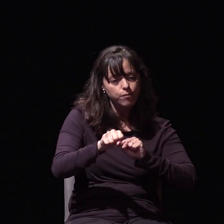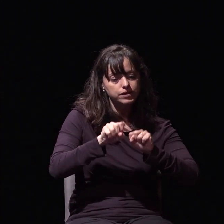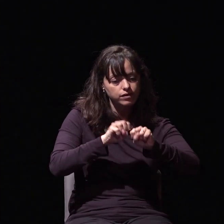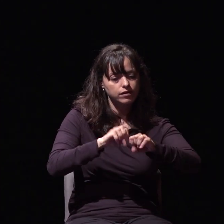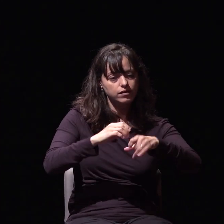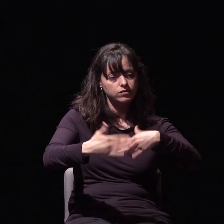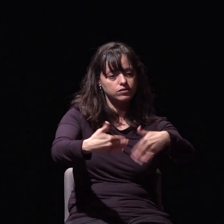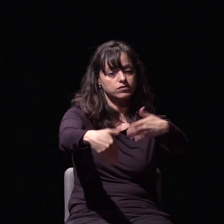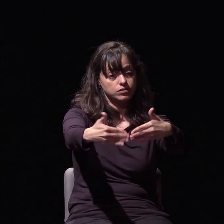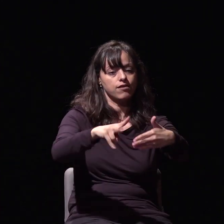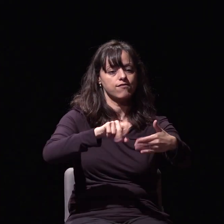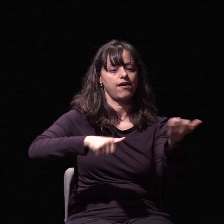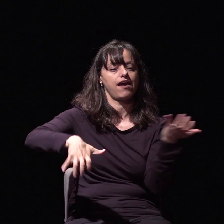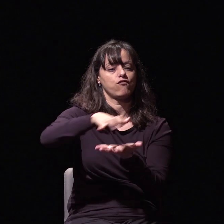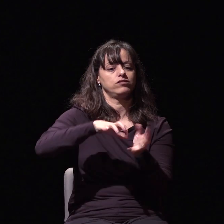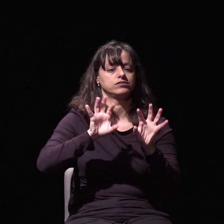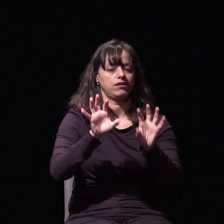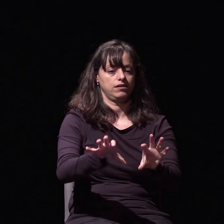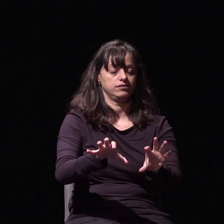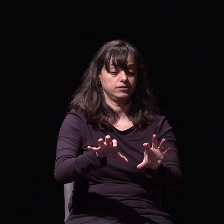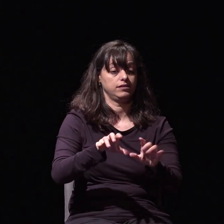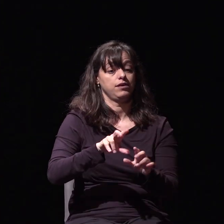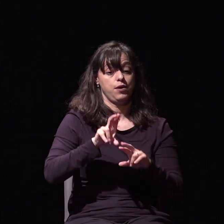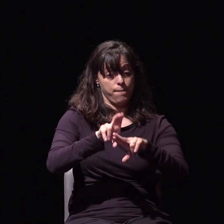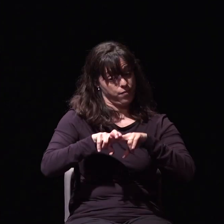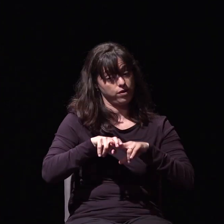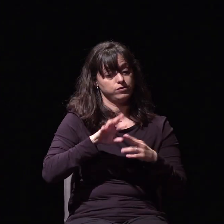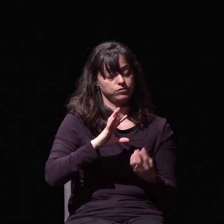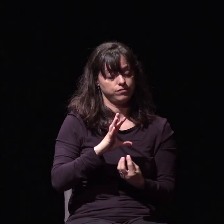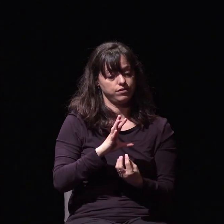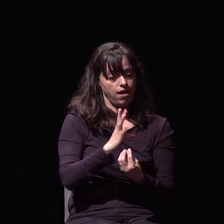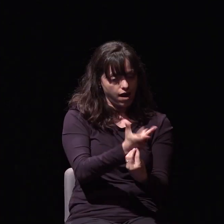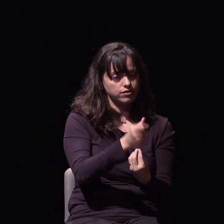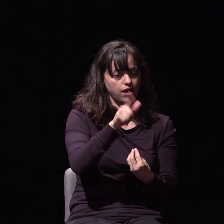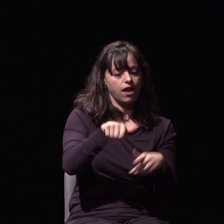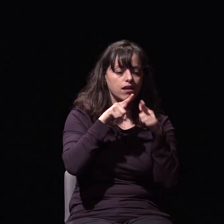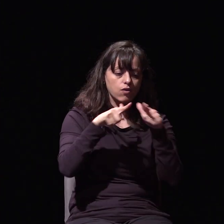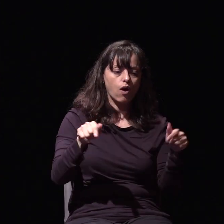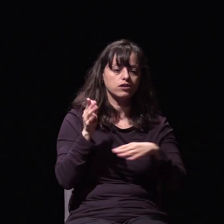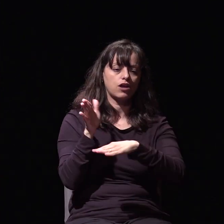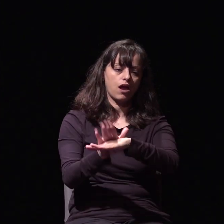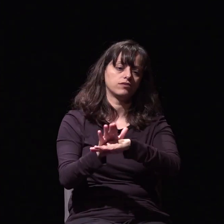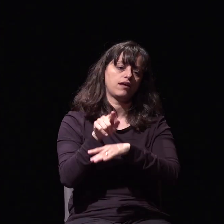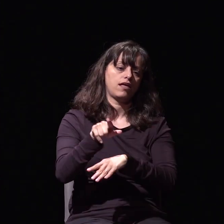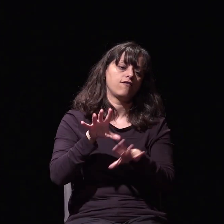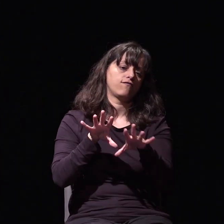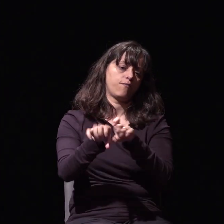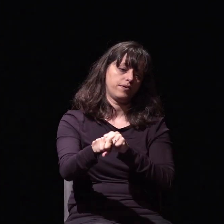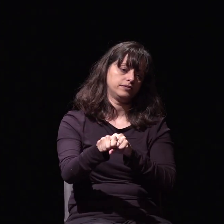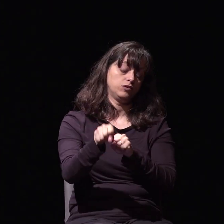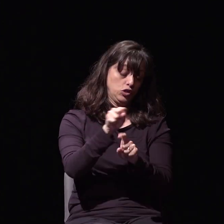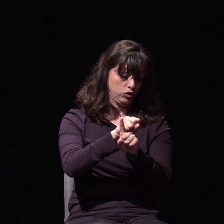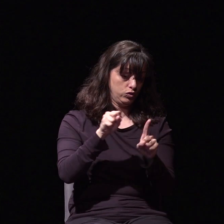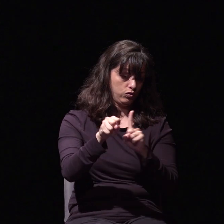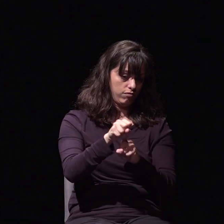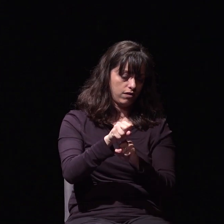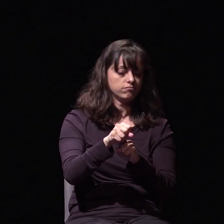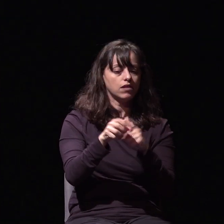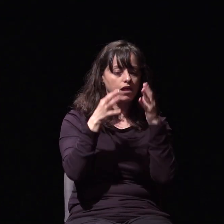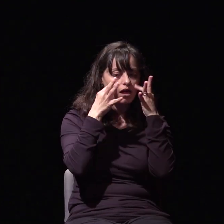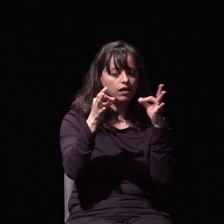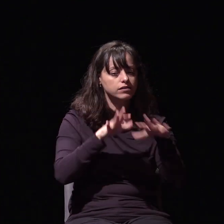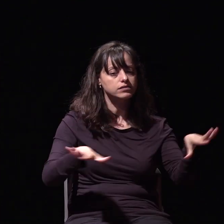se apresentaria. E isso passava pela arte como linguagem. Assim é que seria possível formar uma sociedade atenta